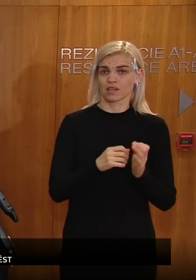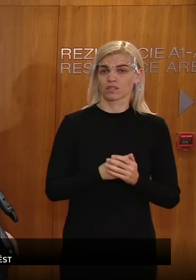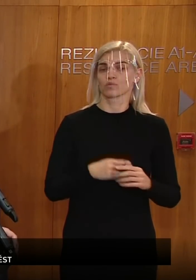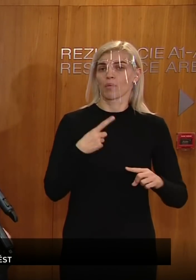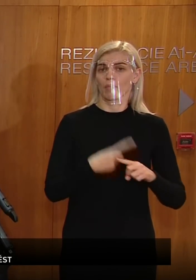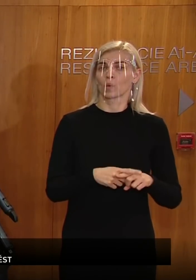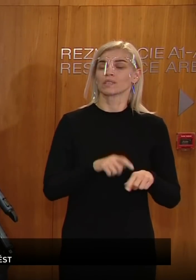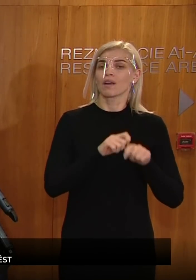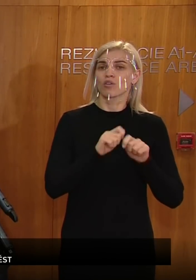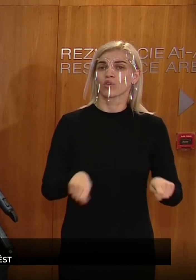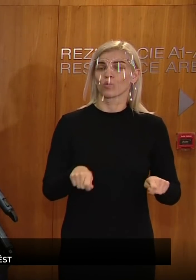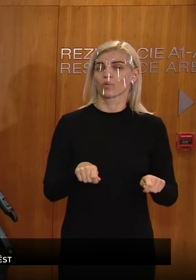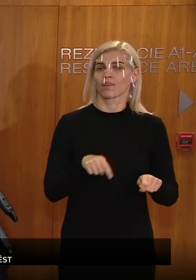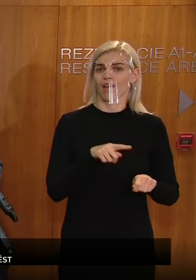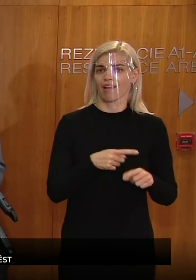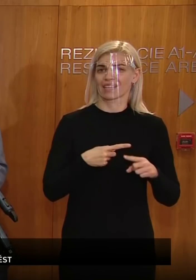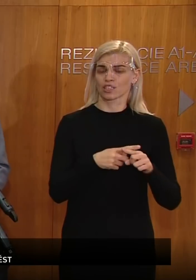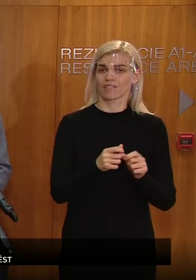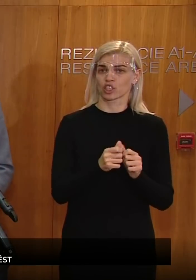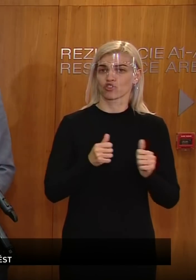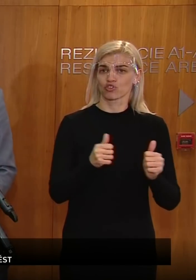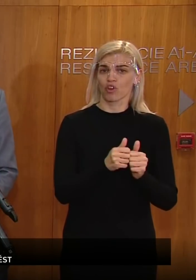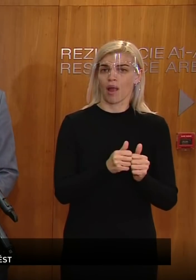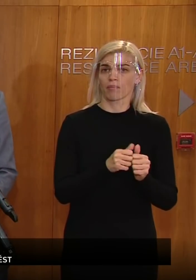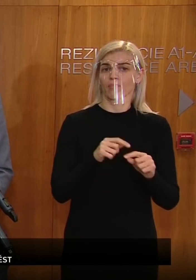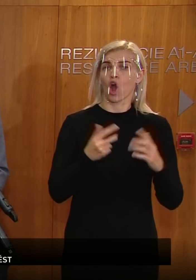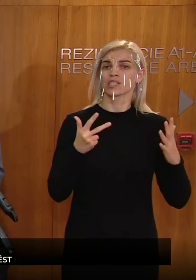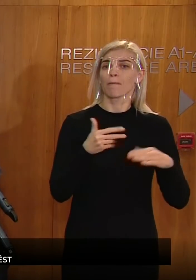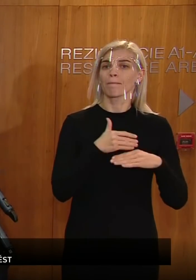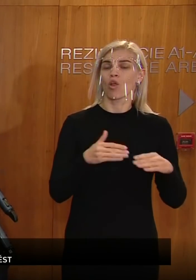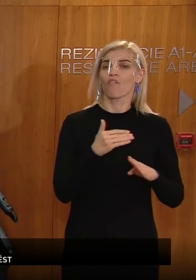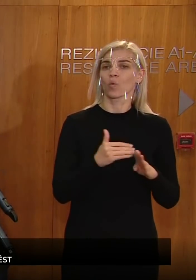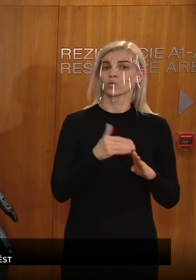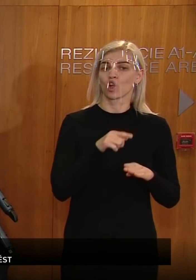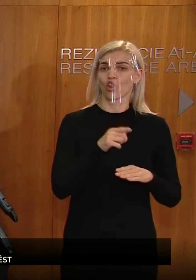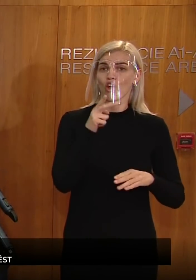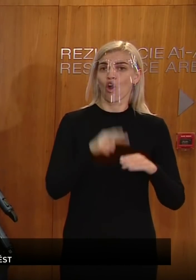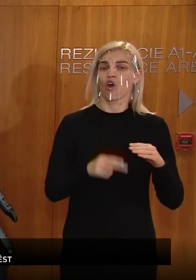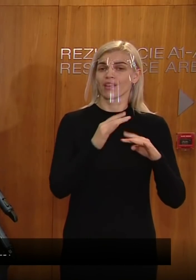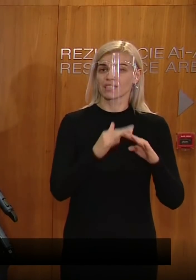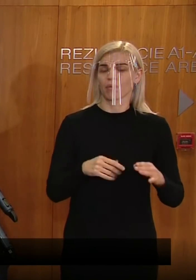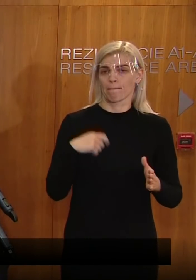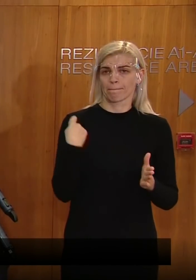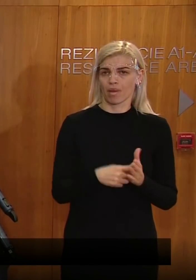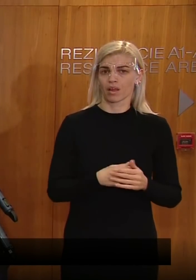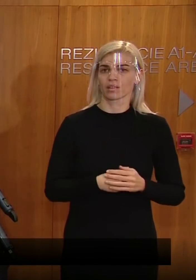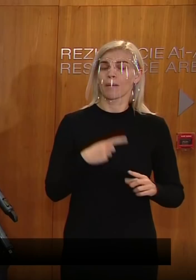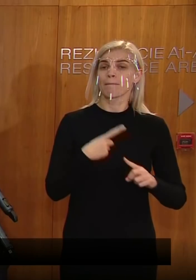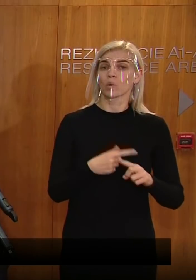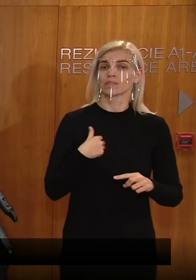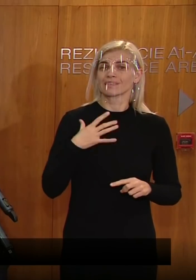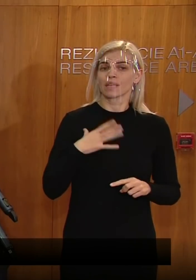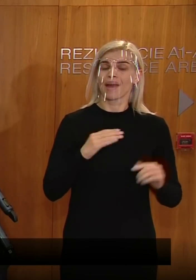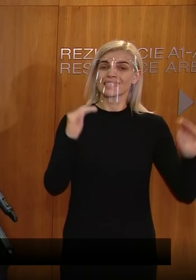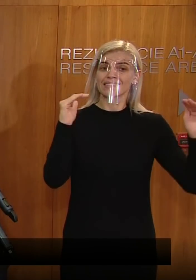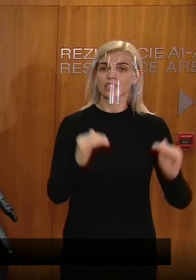Rendkívül nehéz feladat áll előttünk, mivel a teszteket nem sikerült időben biztosítani. Mindazonáltal megpróbálunk a lehető leghamarabb elindítani